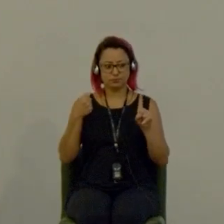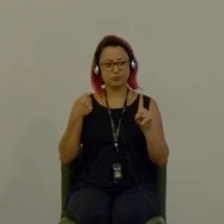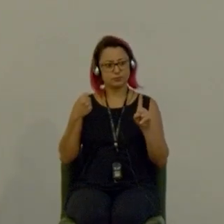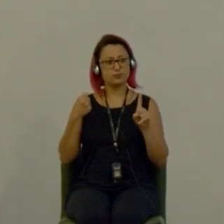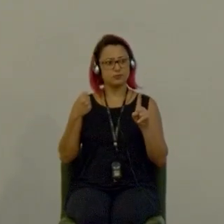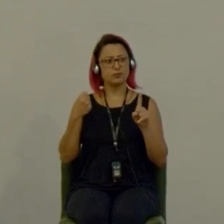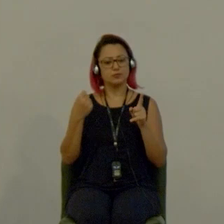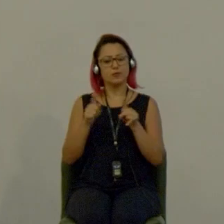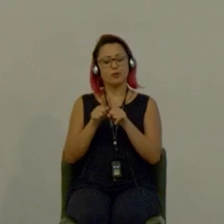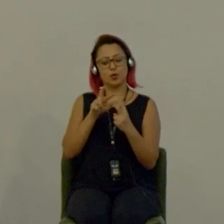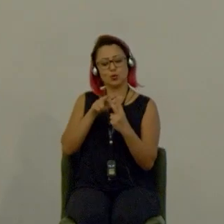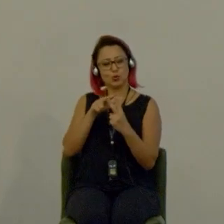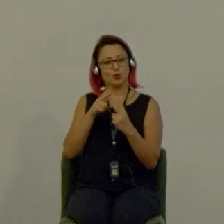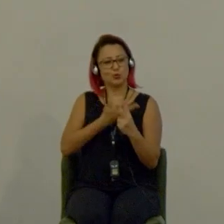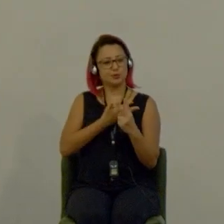mes co-autrices et